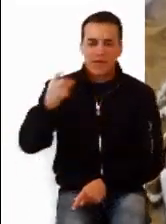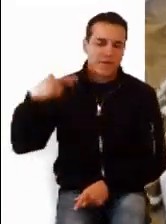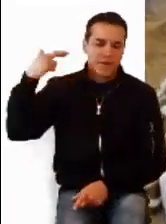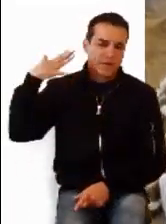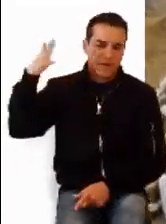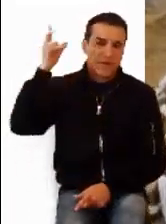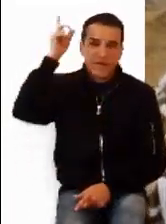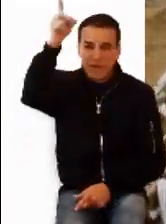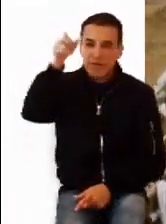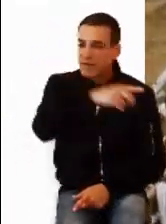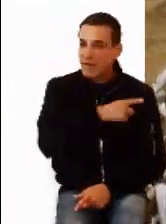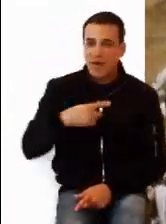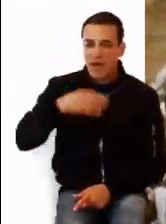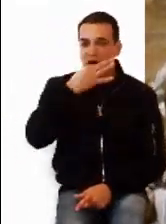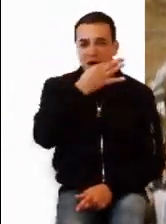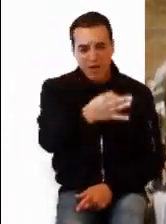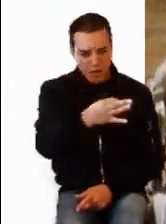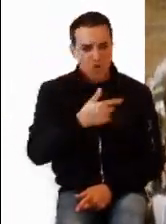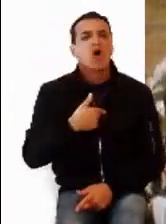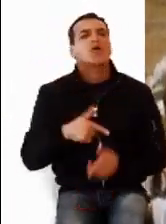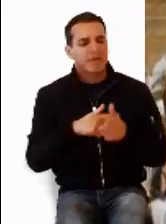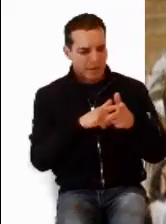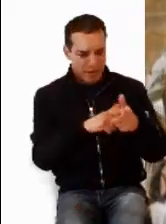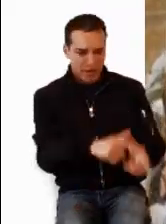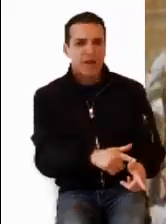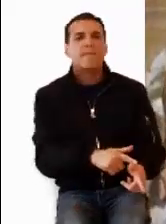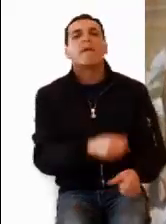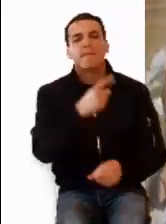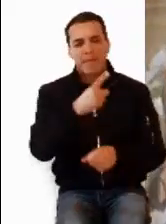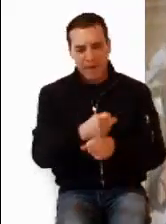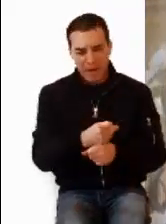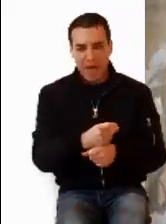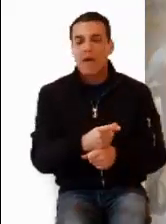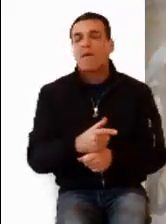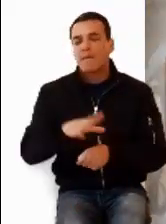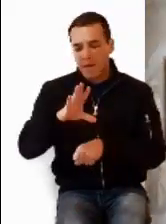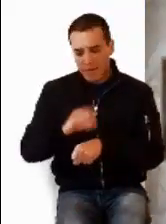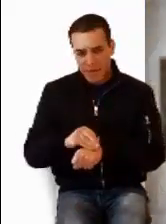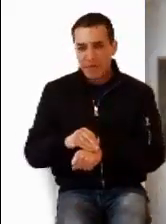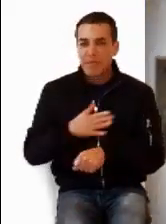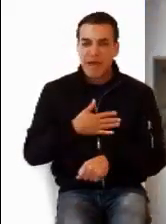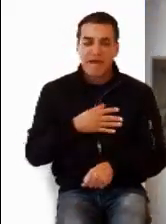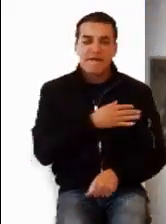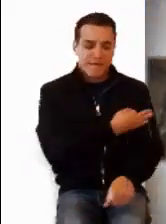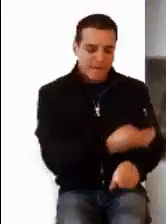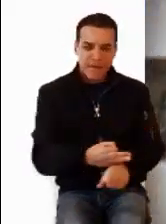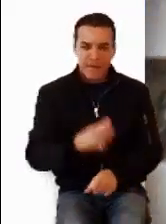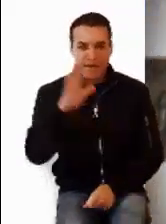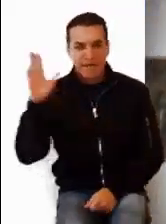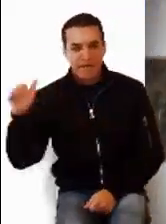Otro le dijo: "Te seguiré, Señor, pero déjame primero despedirme de mi familia". Jesús le